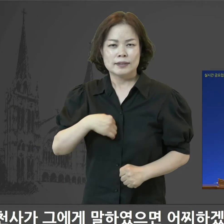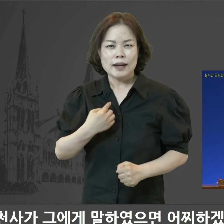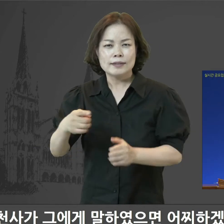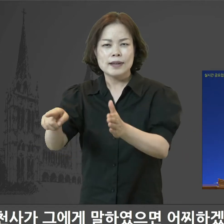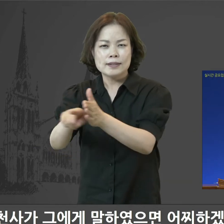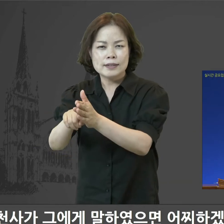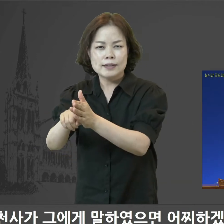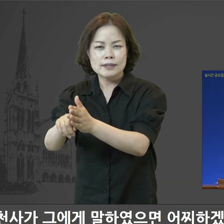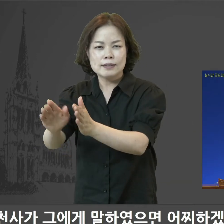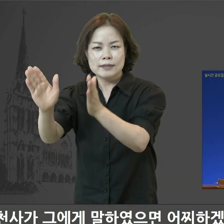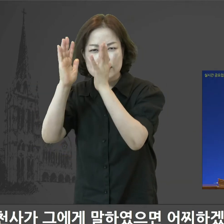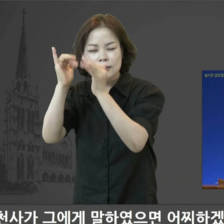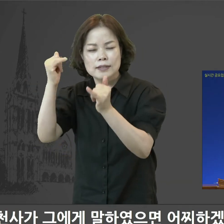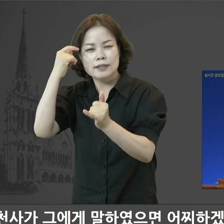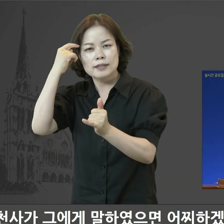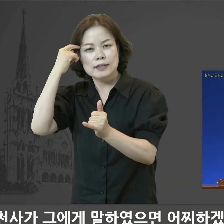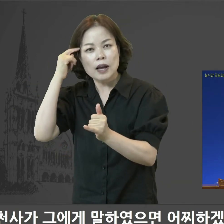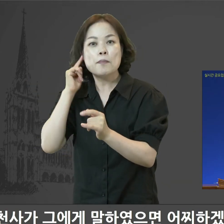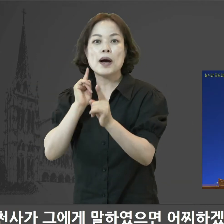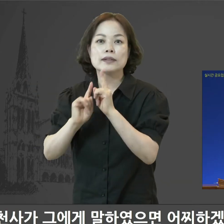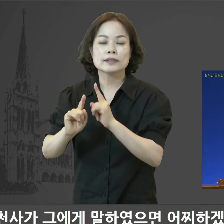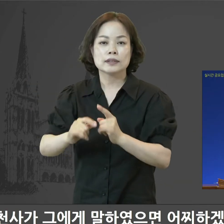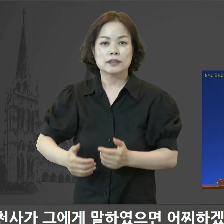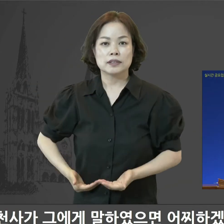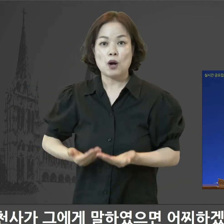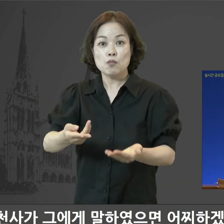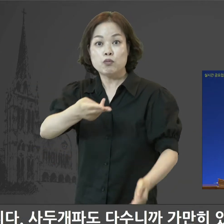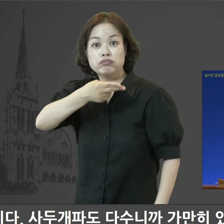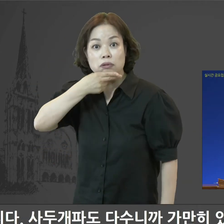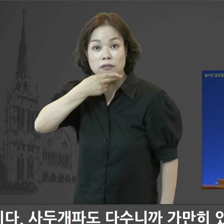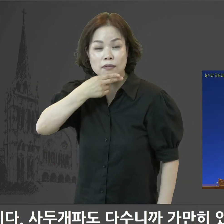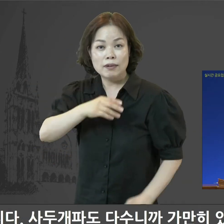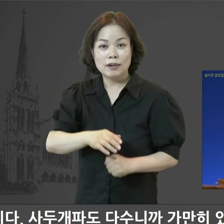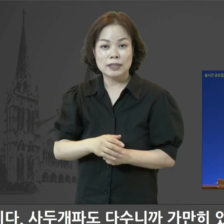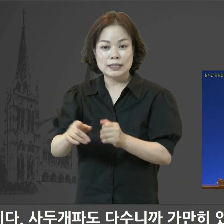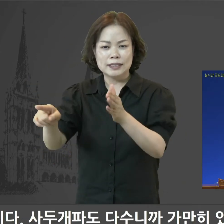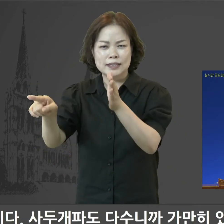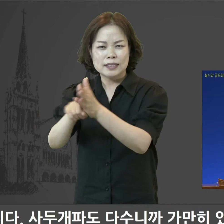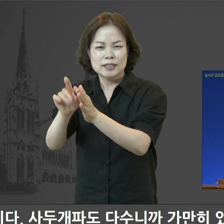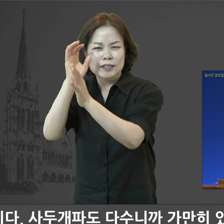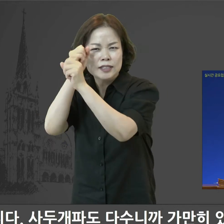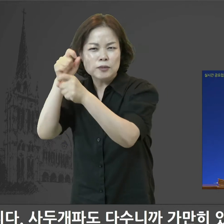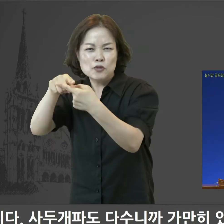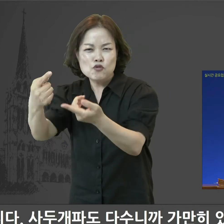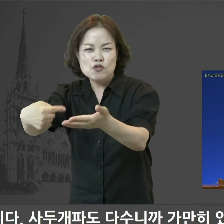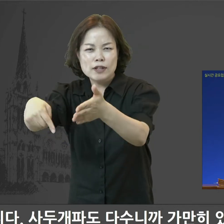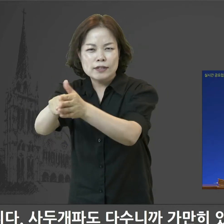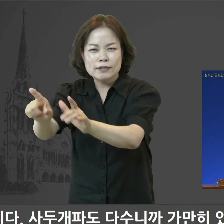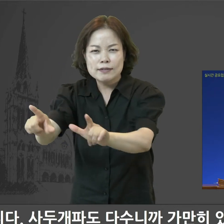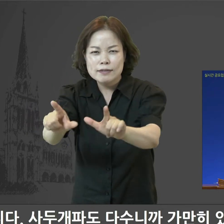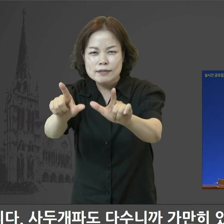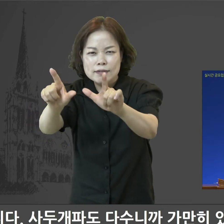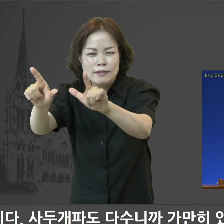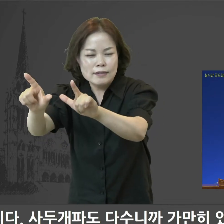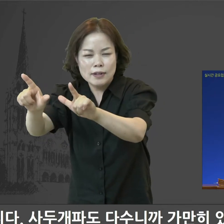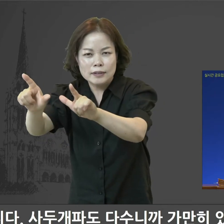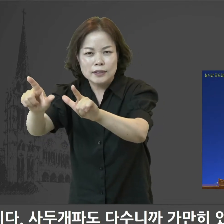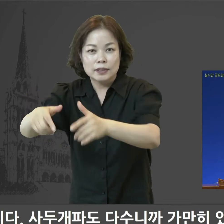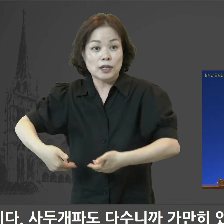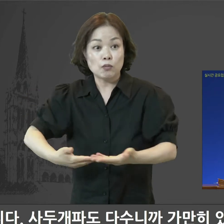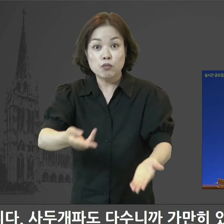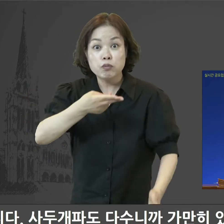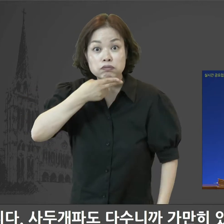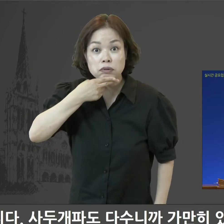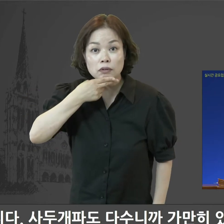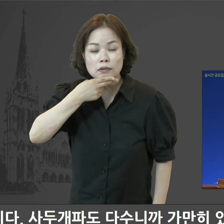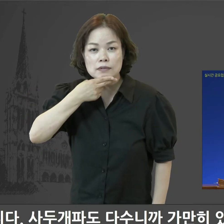신학을, 자기네 신념을 건드리니까 양보가 없었을 겁니다. 원래 신념에 사는 사람들은 신념을 건드리면 양보가 없습니다. 이